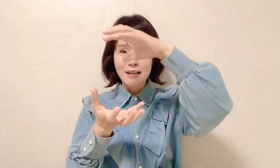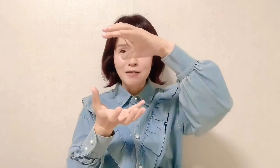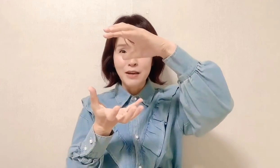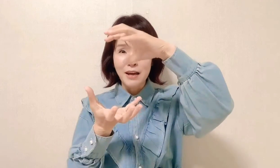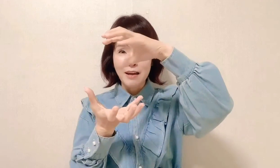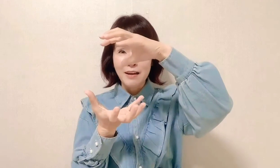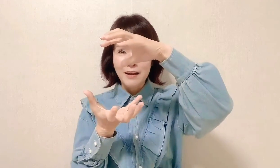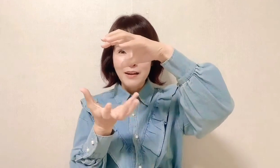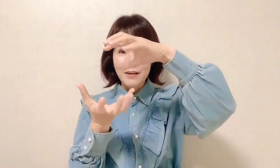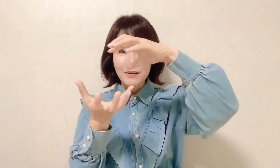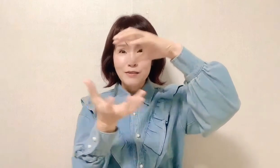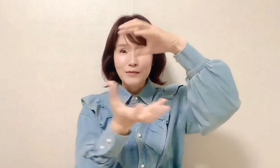이렇게